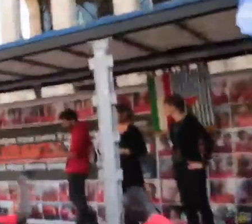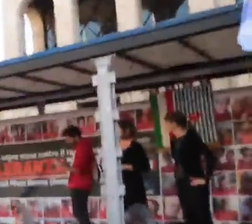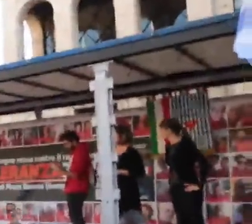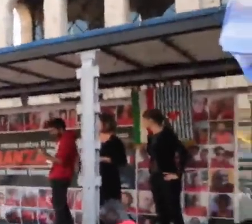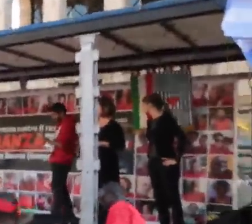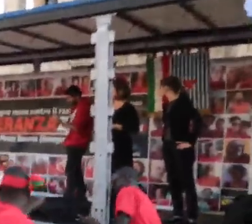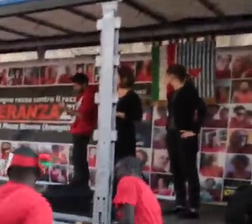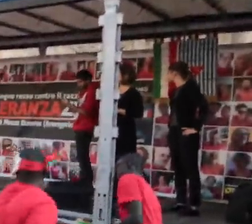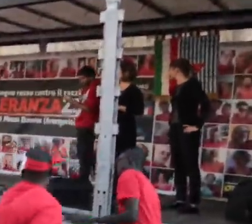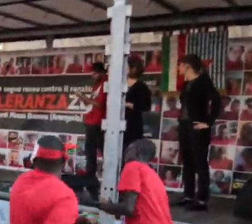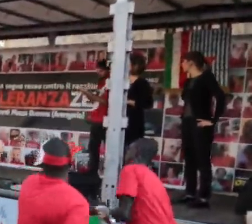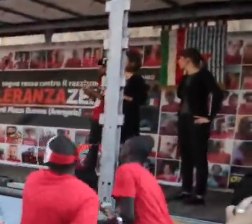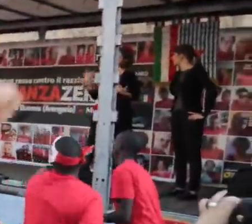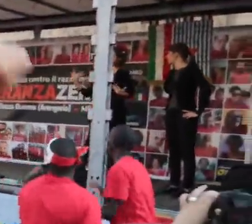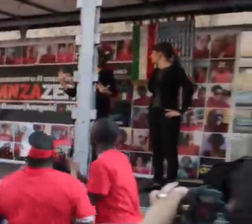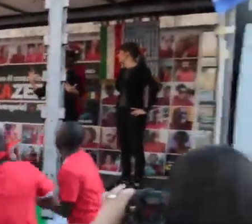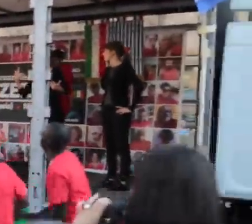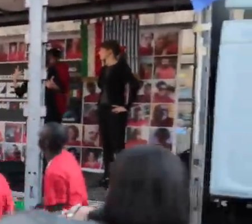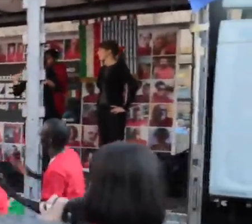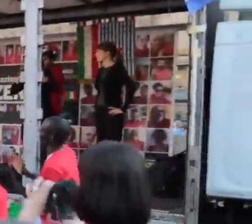Lo so bene, non la scorderò.